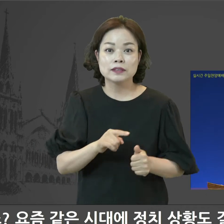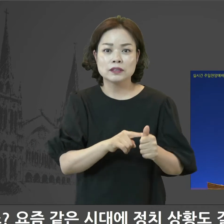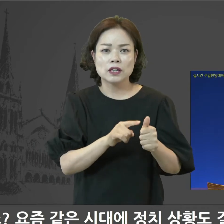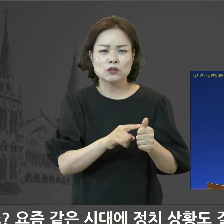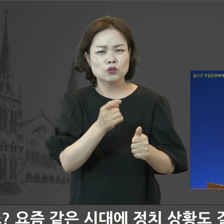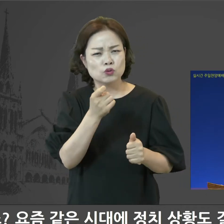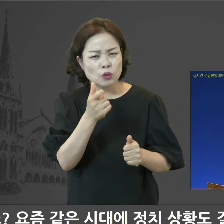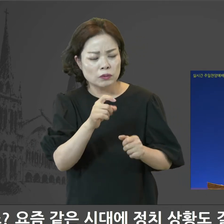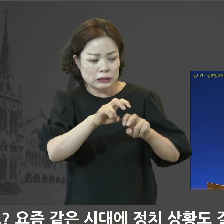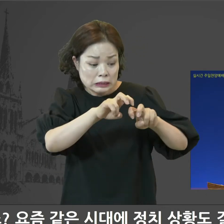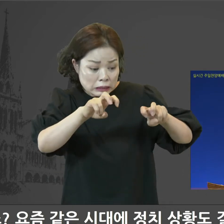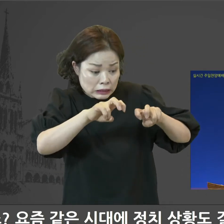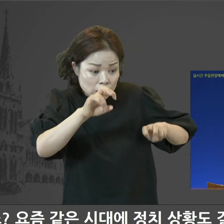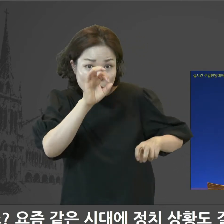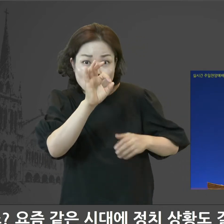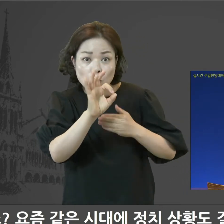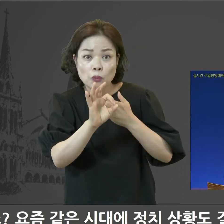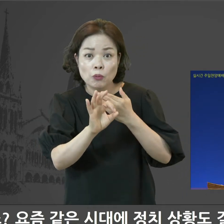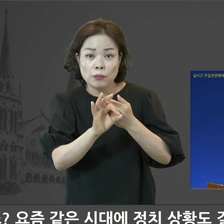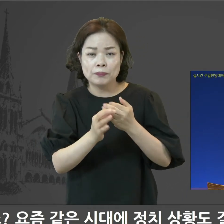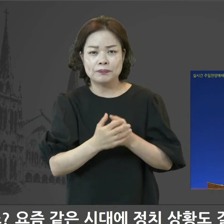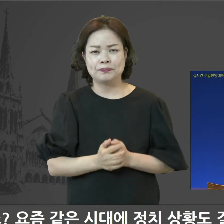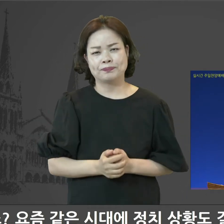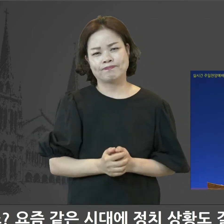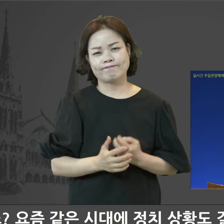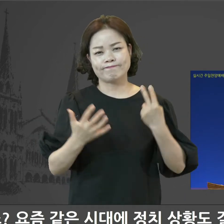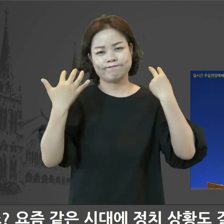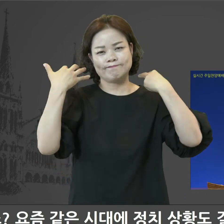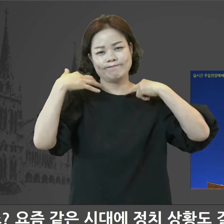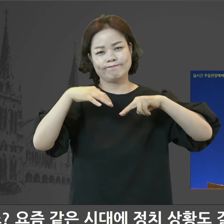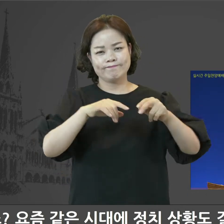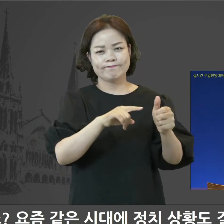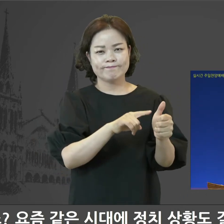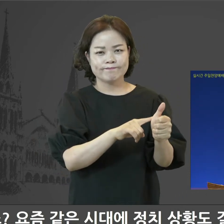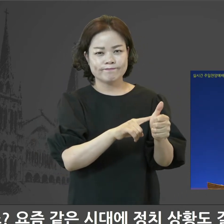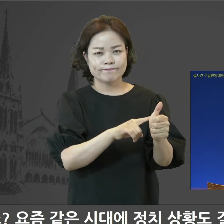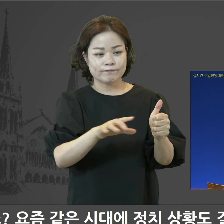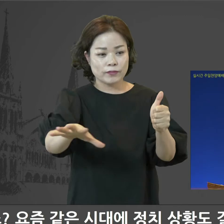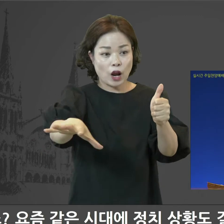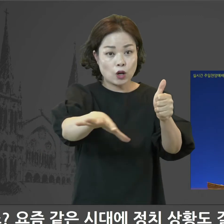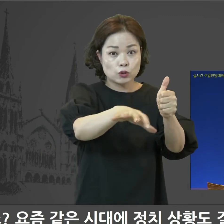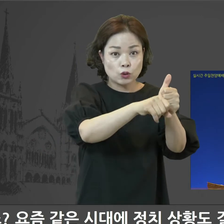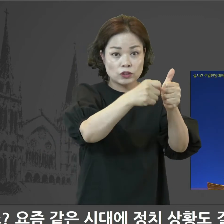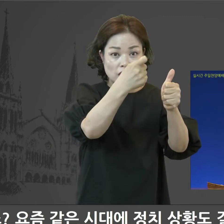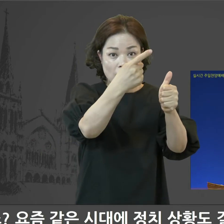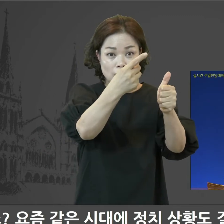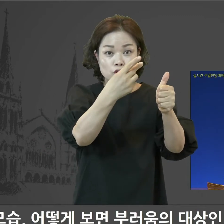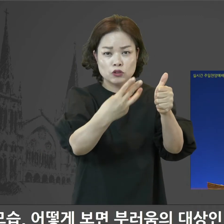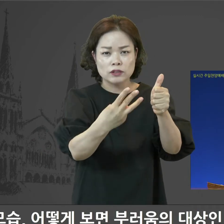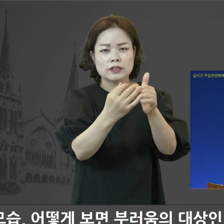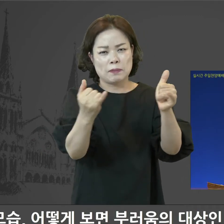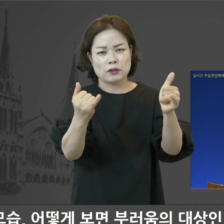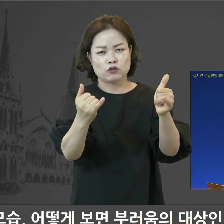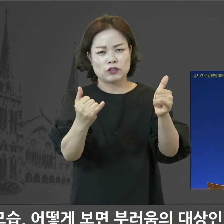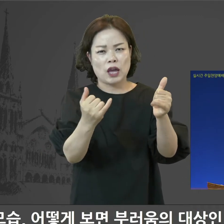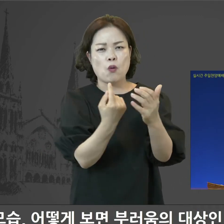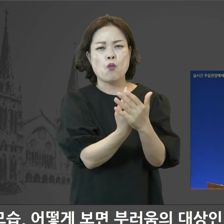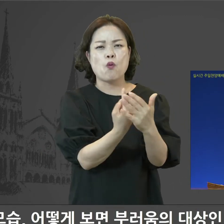여기서 조금만 들여다보면 일단 다니엘은 총리 3명 가운데 왕따였을 것